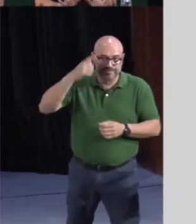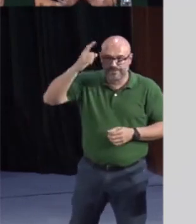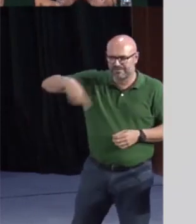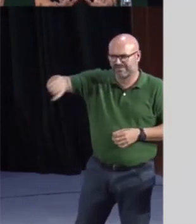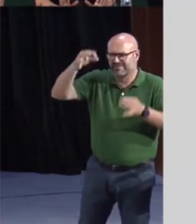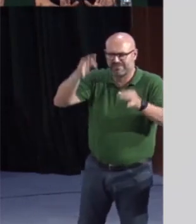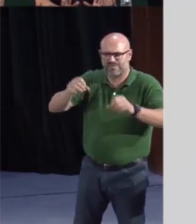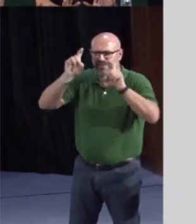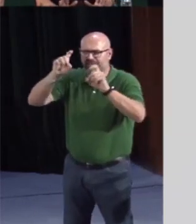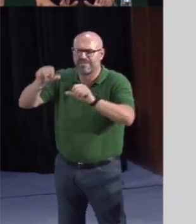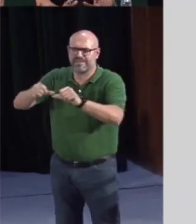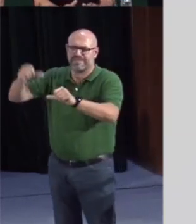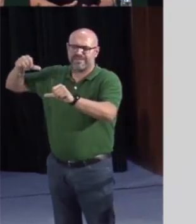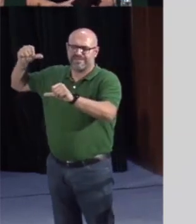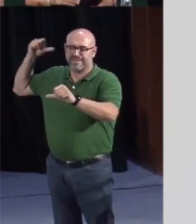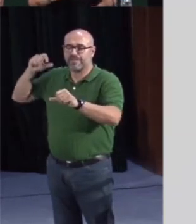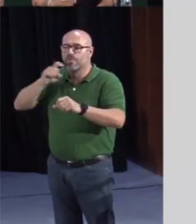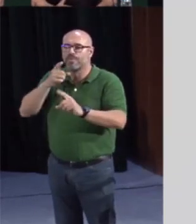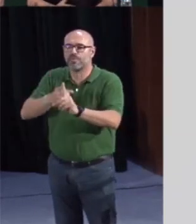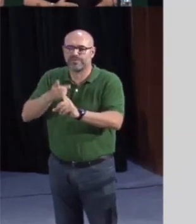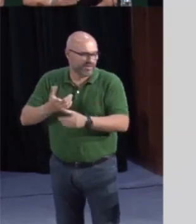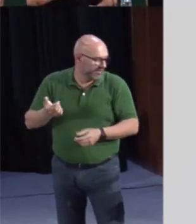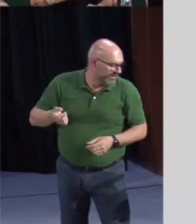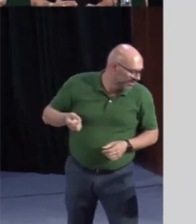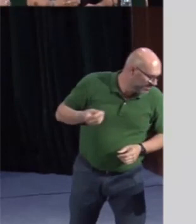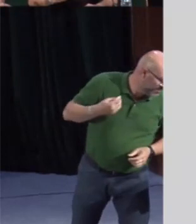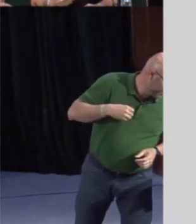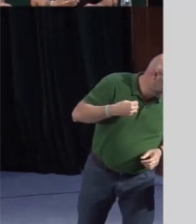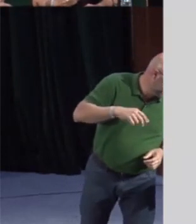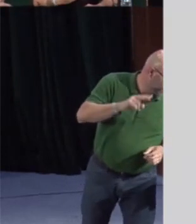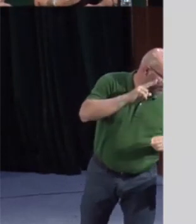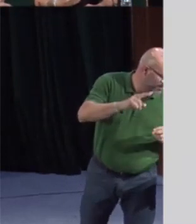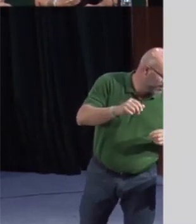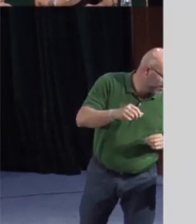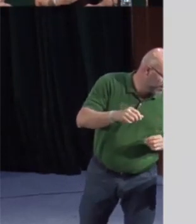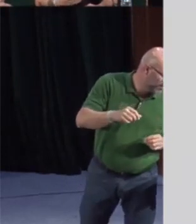el nivel A1. Esto quiere decir que conforme vayamos avanzando en los niveles,